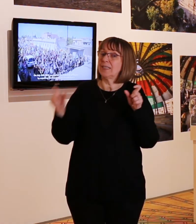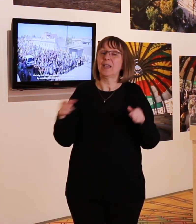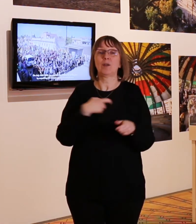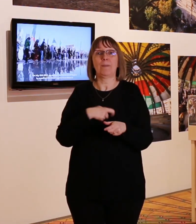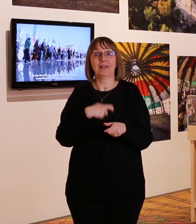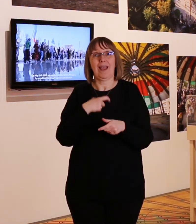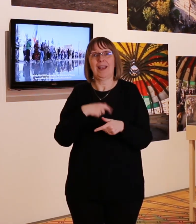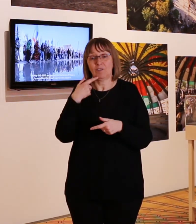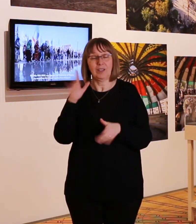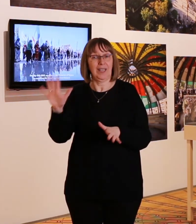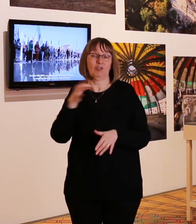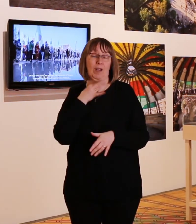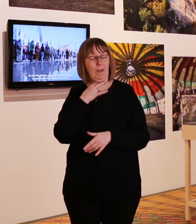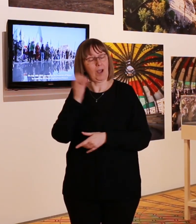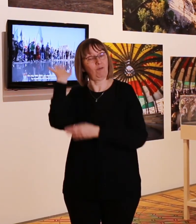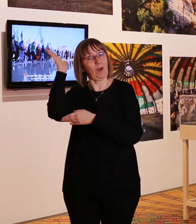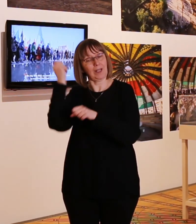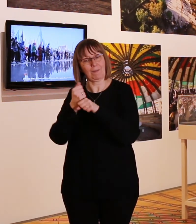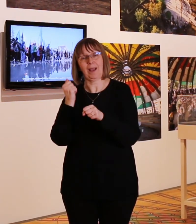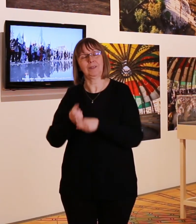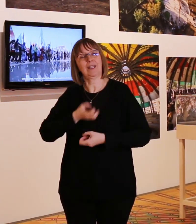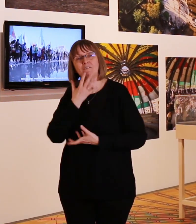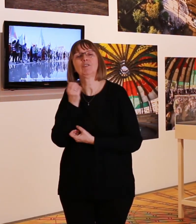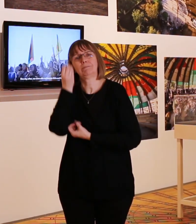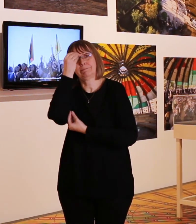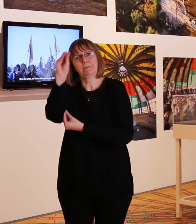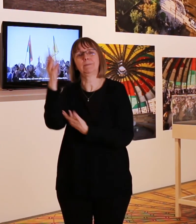zu erheben und Reden oder Vorträge zu halten.